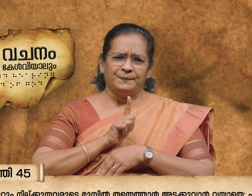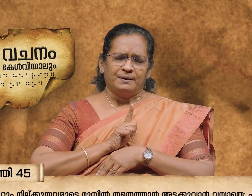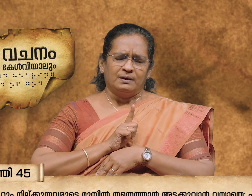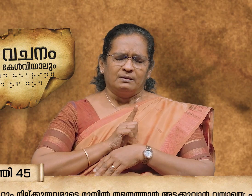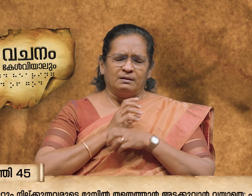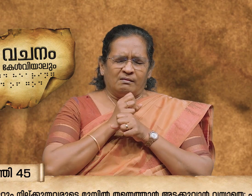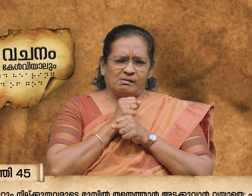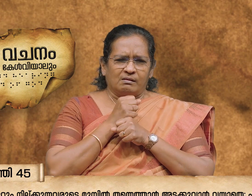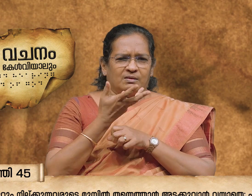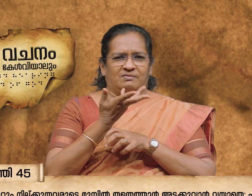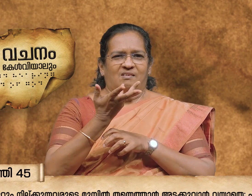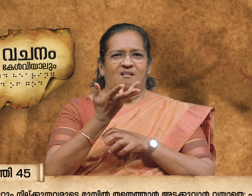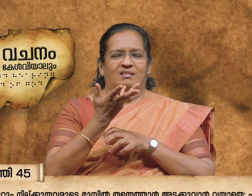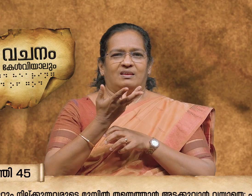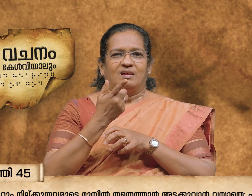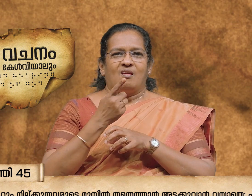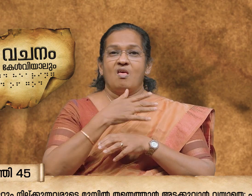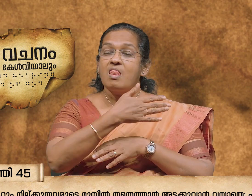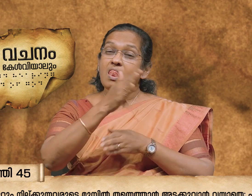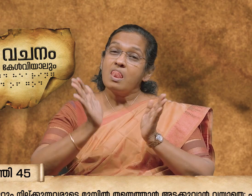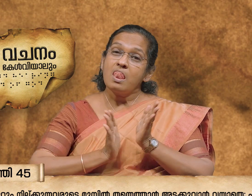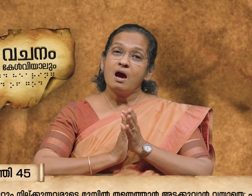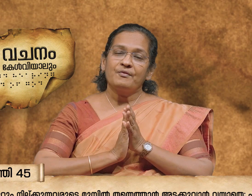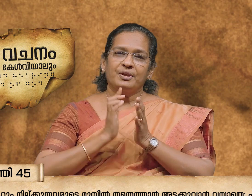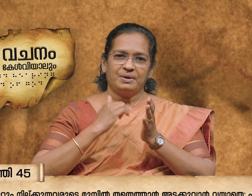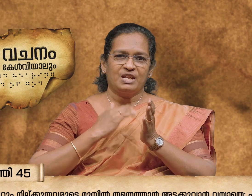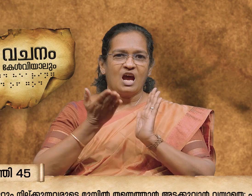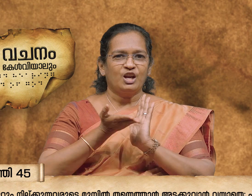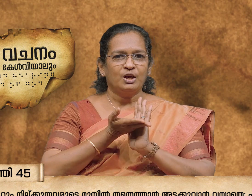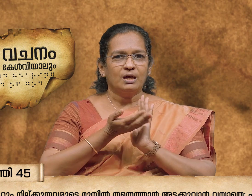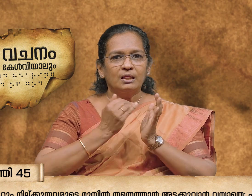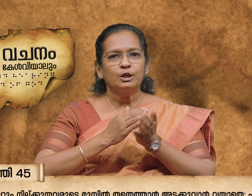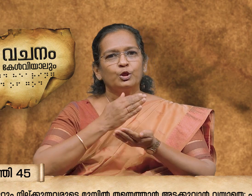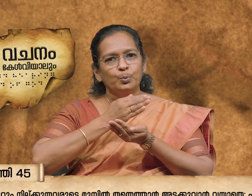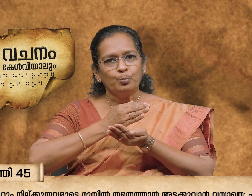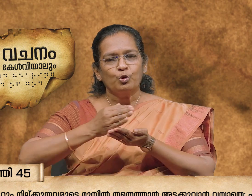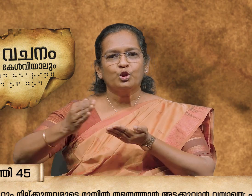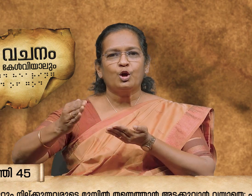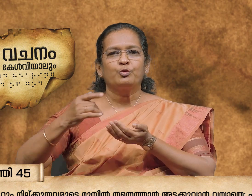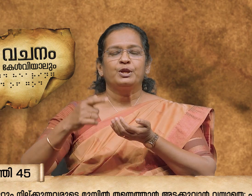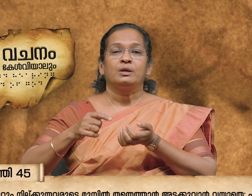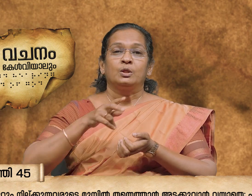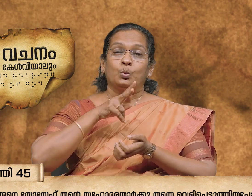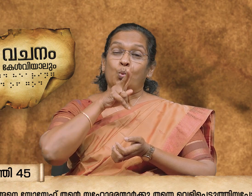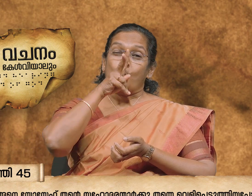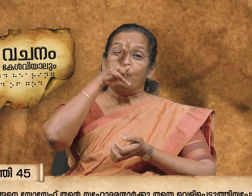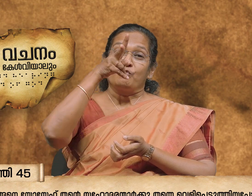വയ്യാതെ എല്ലാവരെയും എൻ്റെ അടുക്കൽ നിന്ന് പുറത്താക്കുവീൻ എന്ന് യോസഫ് വിളിച്ചു പറഞ്ഞു. ഇങ്ങനെ